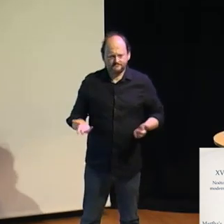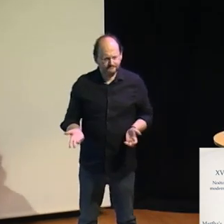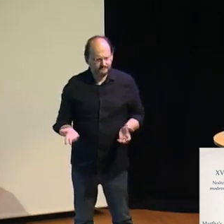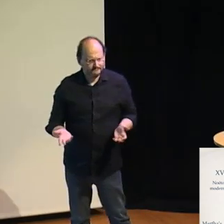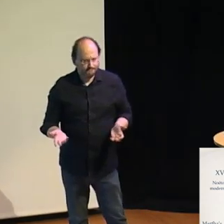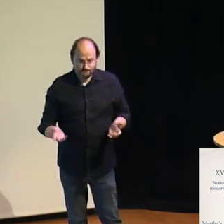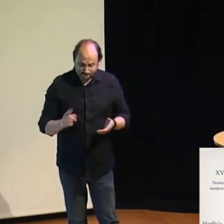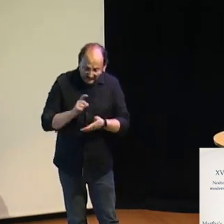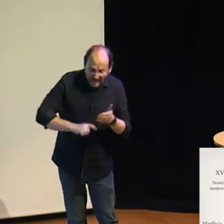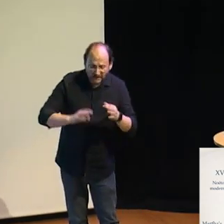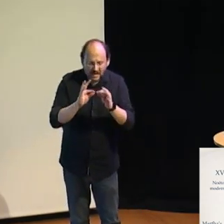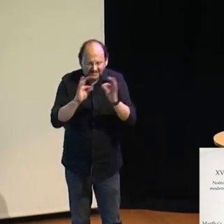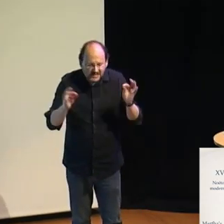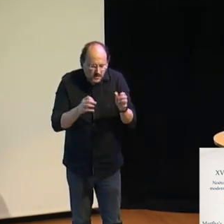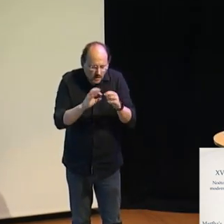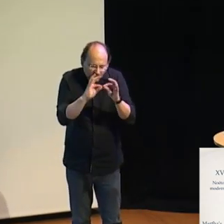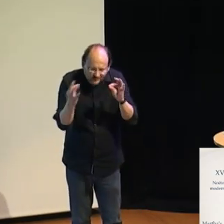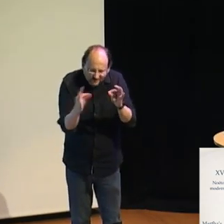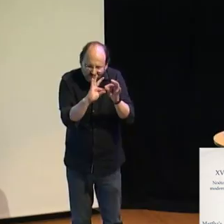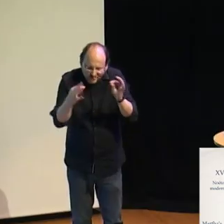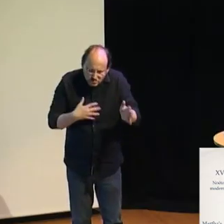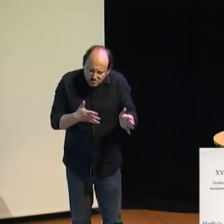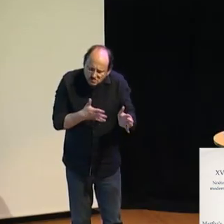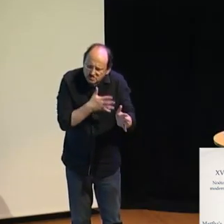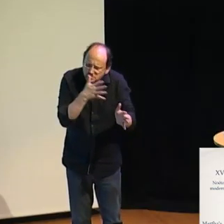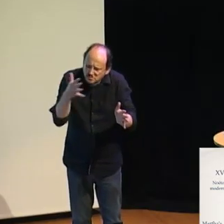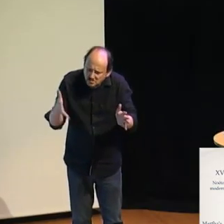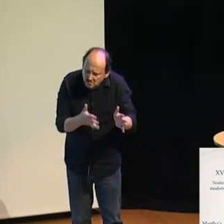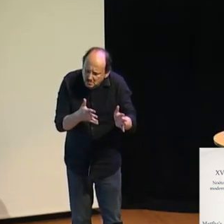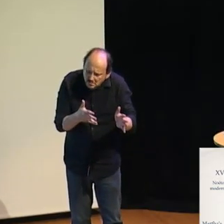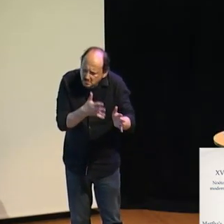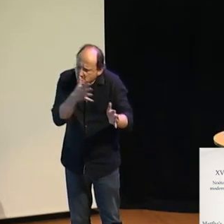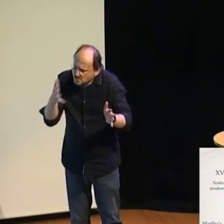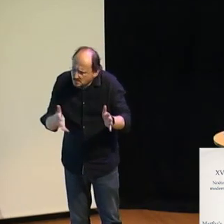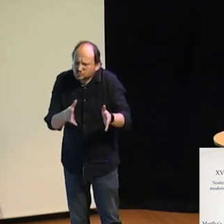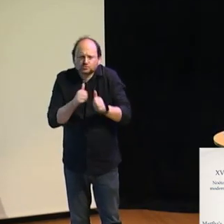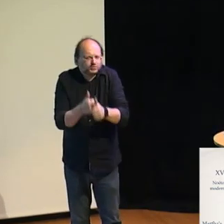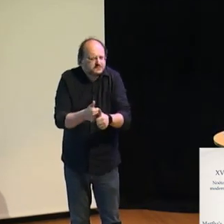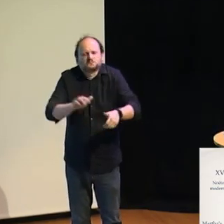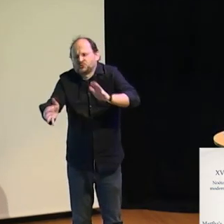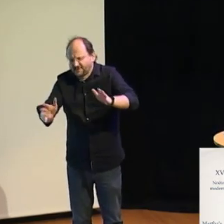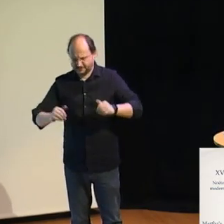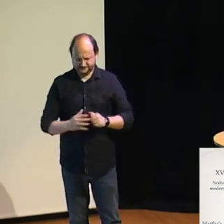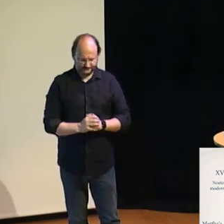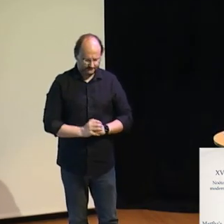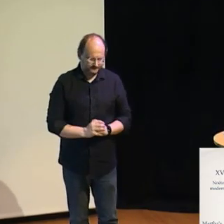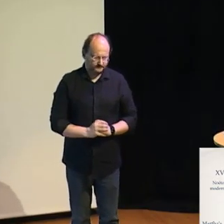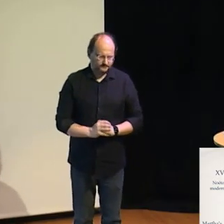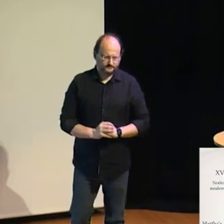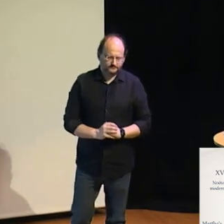pas auparavant. Donc auparavant, comment est-ce qu'on pouvait garder trace des choses? Donc on pouvait les écrire avec des très grandes phrases,